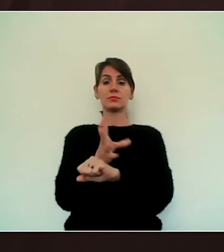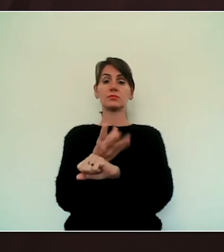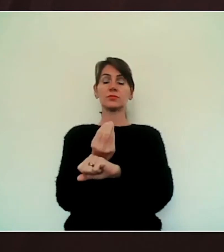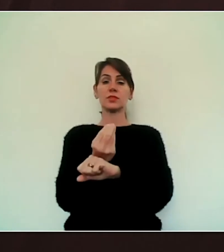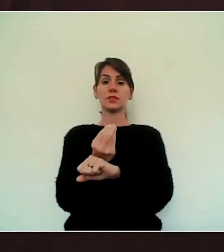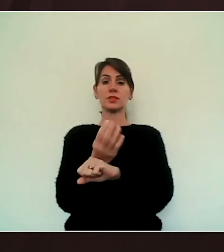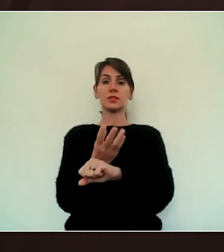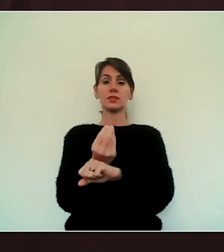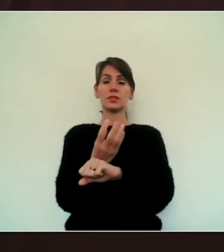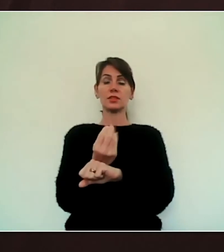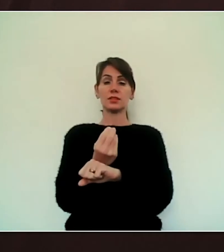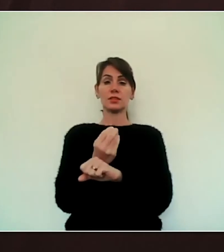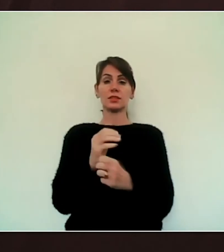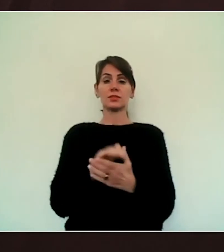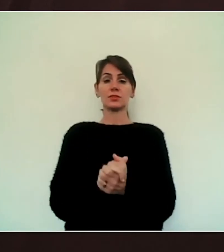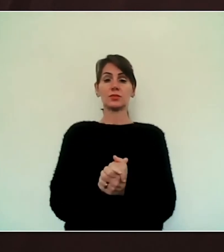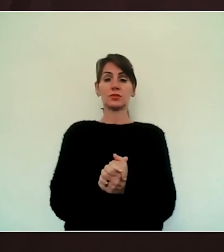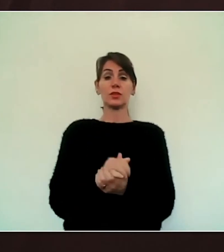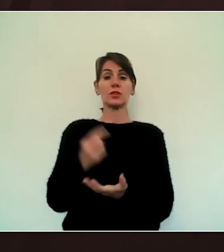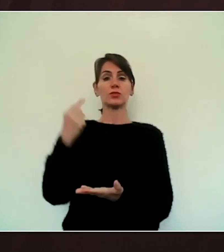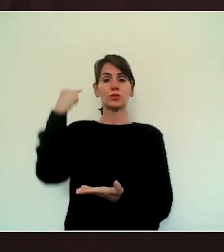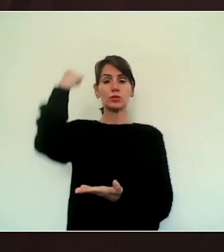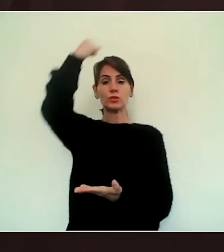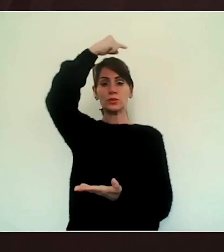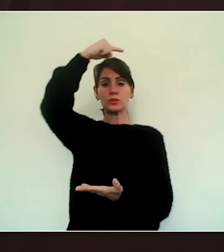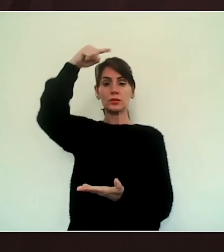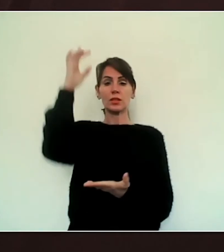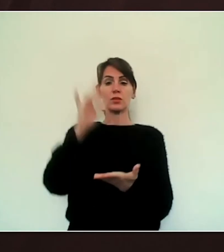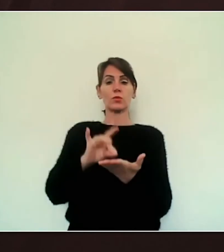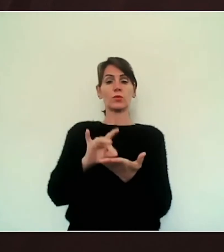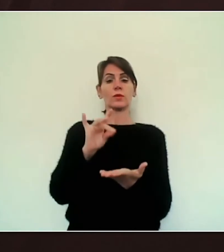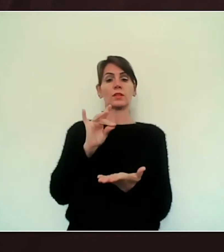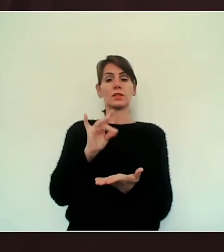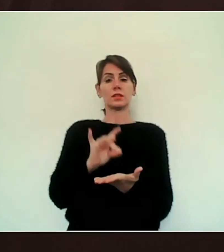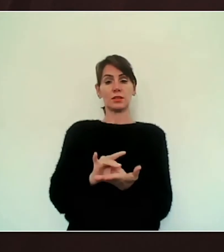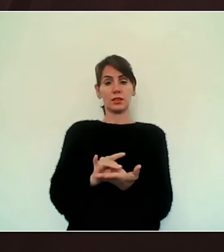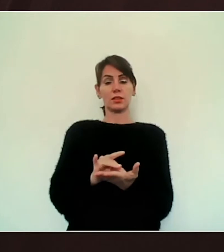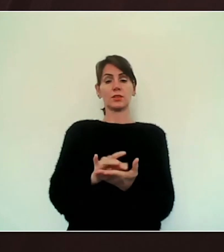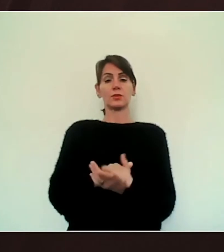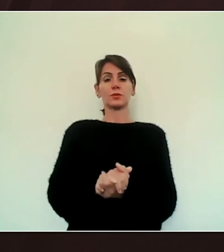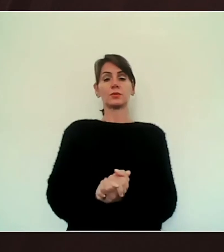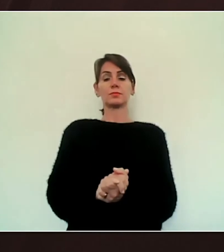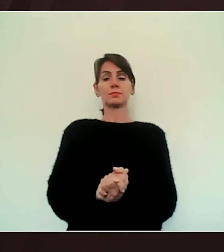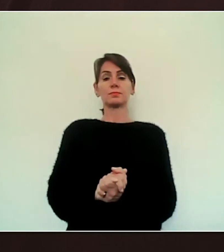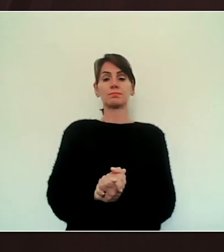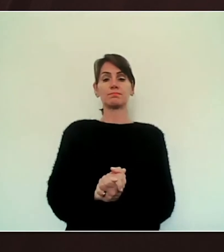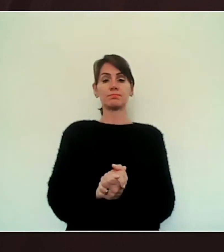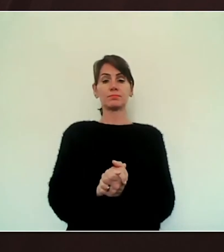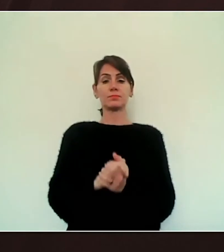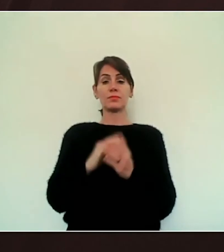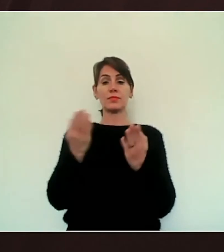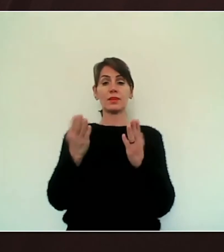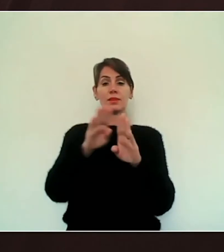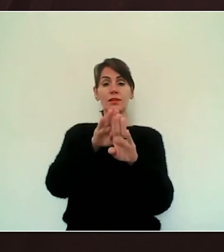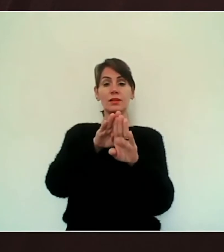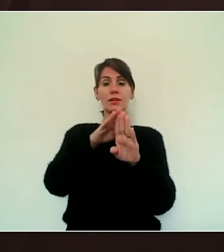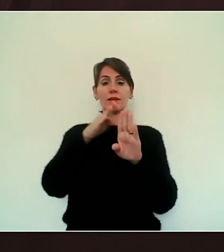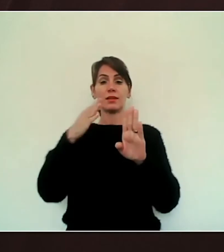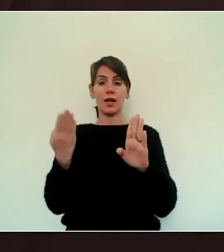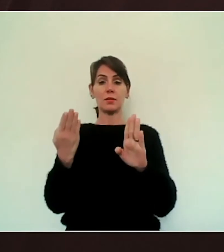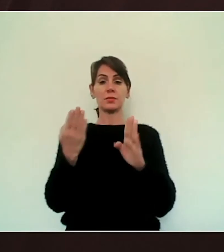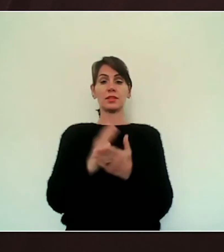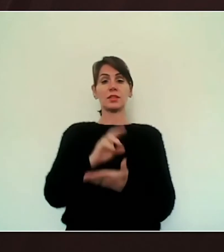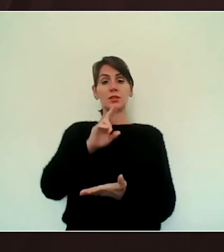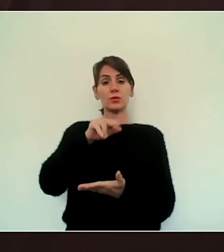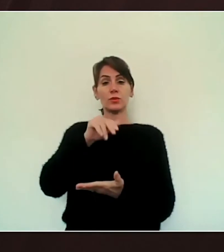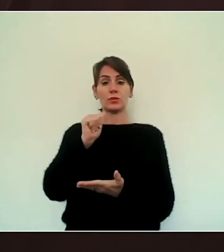o santo, o verdadeiro, aquele que tem a chave de Davi, que abre e ninguém fechará, e que fecha e ninguém abrirá. Conheço as tuas obras,